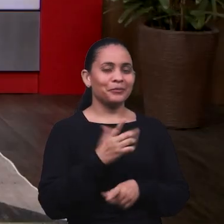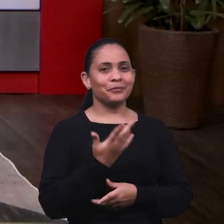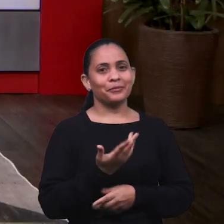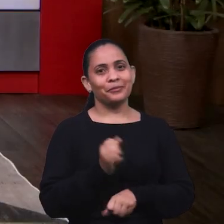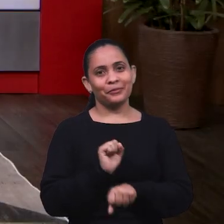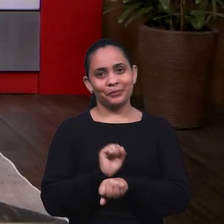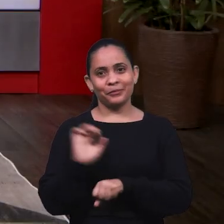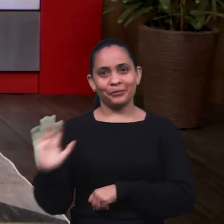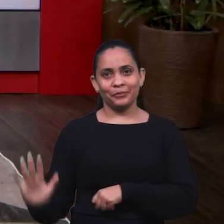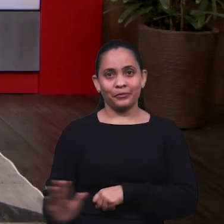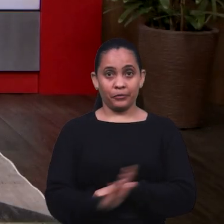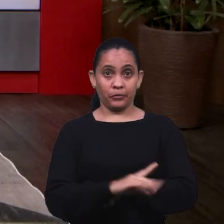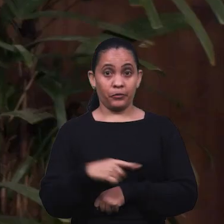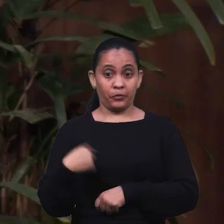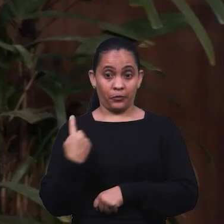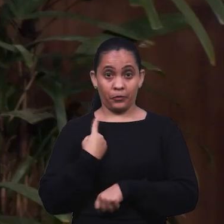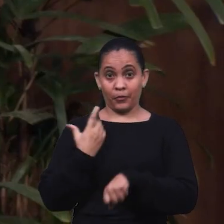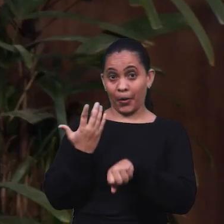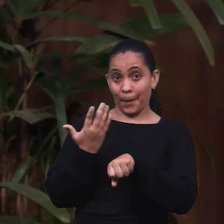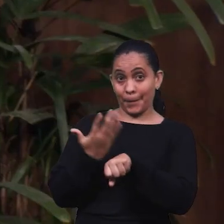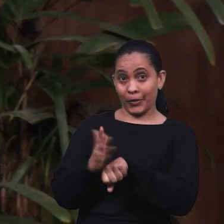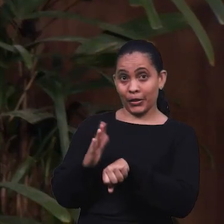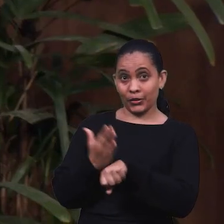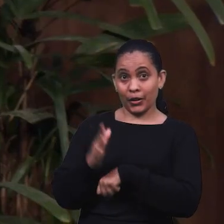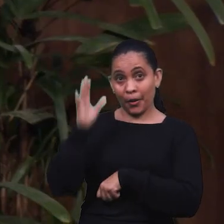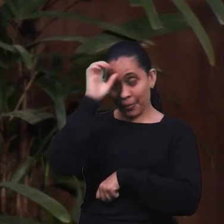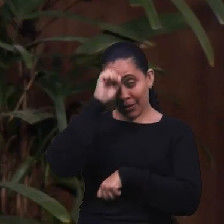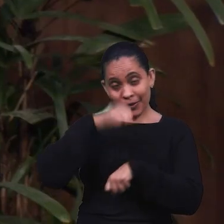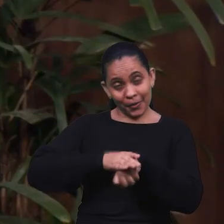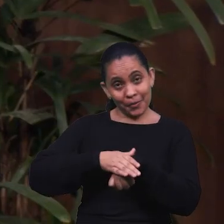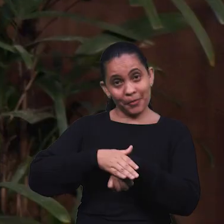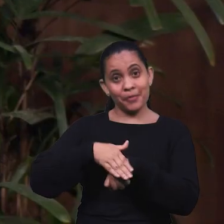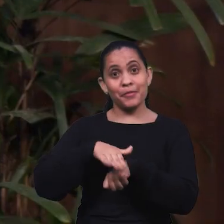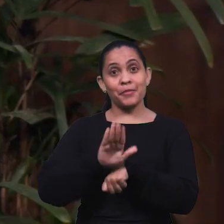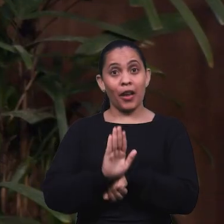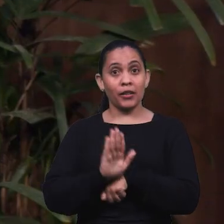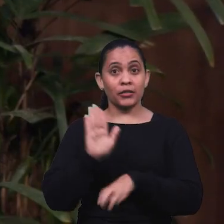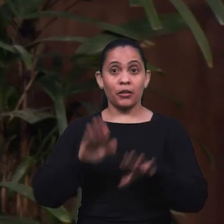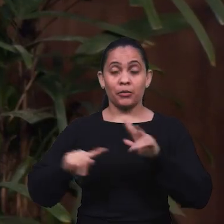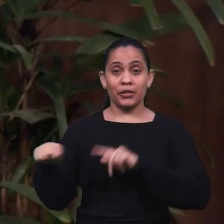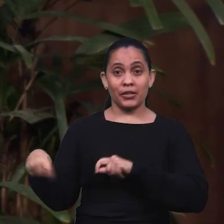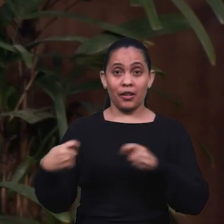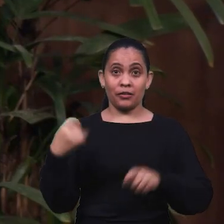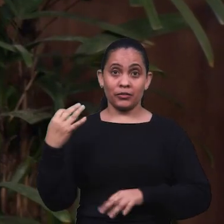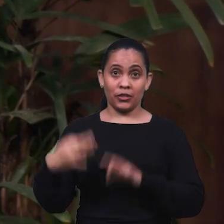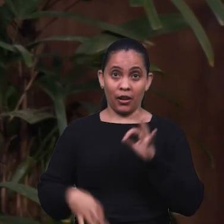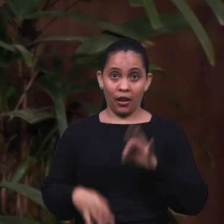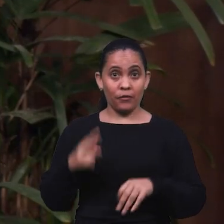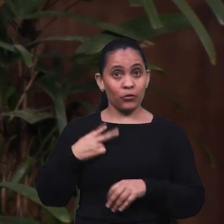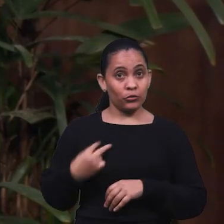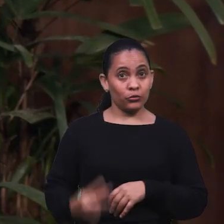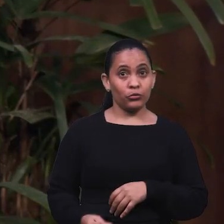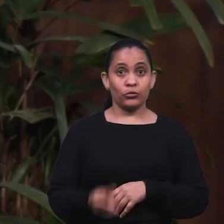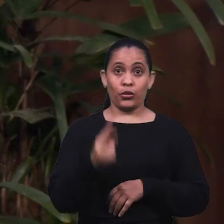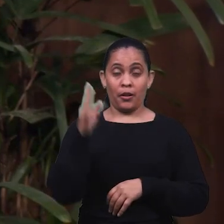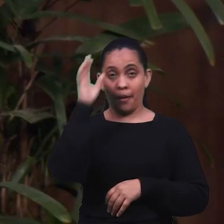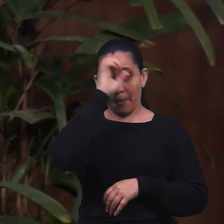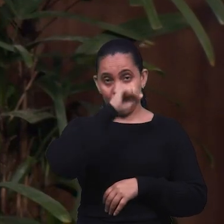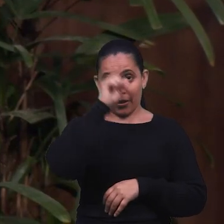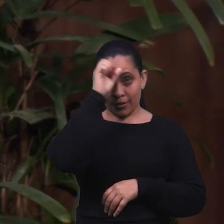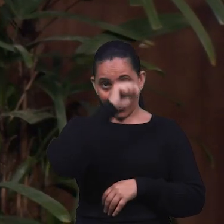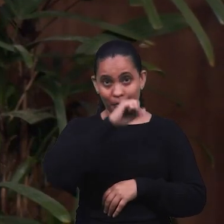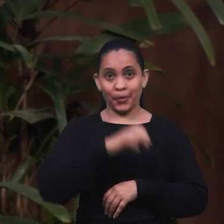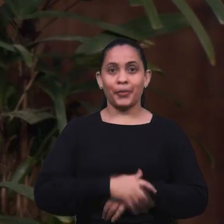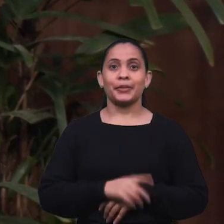aí nós vamos agora para o nosso Vamos Praticar. Nós vamos aprender hoje mais um pouquinho sobre alguns sinais da área jurídica. Vamos continuar aprendendo um